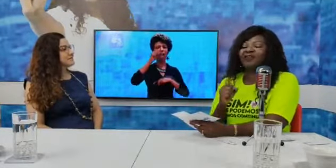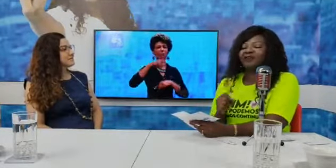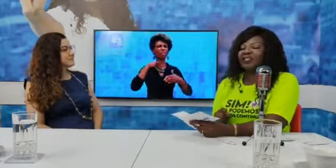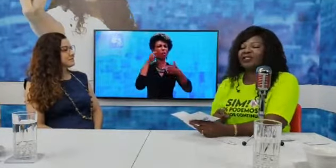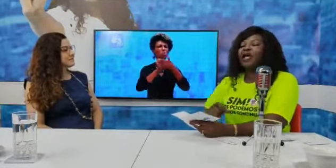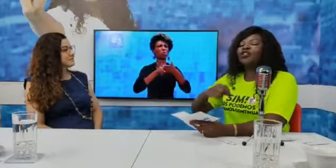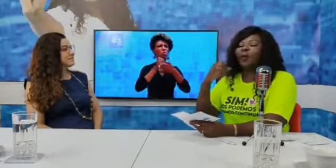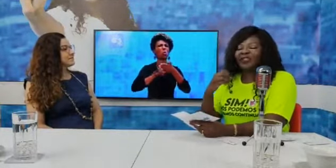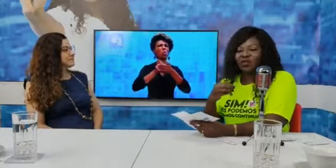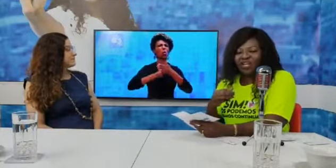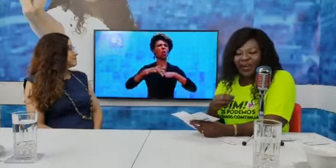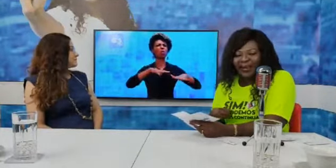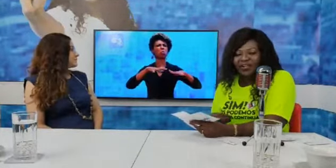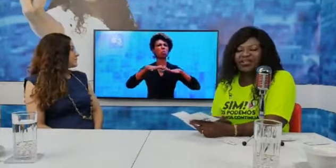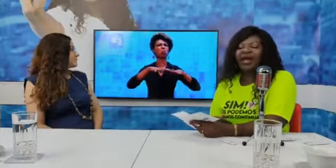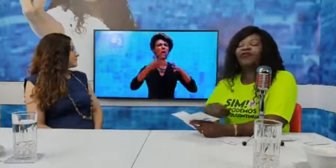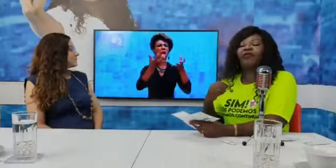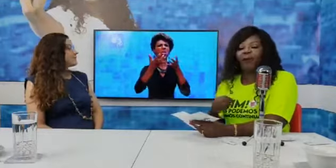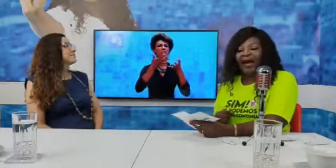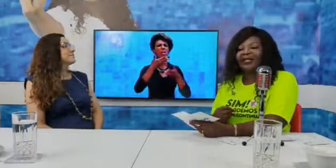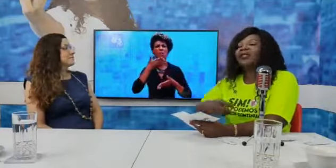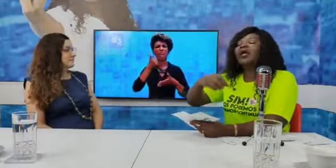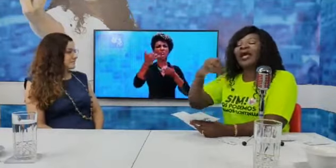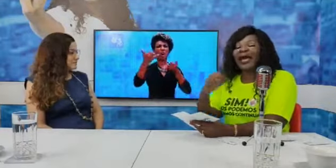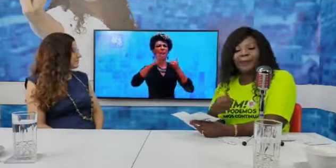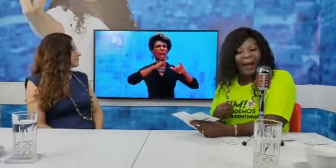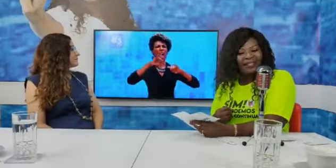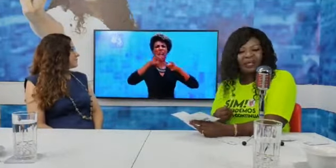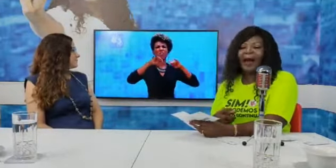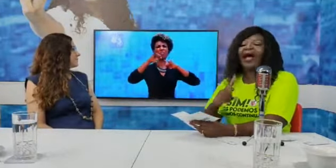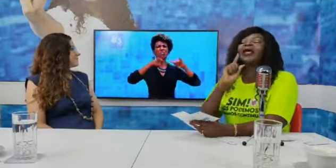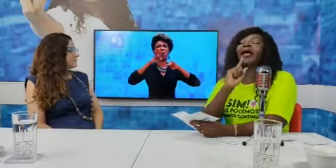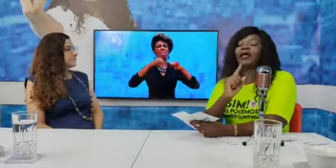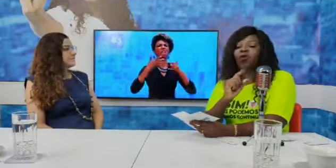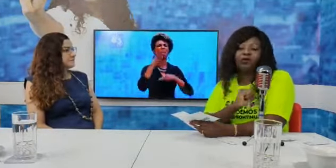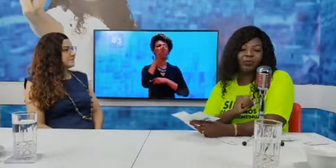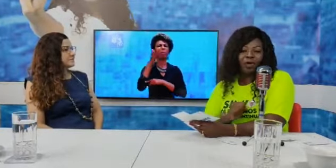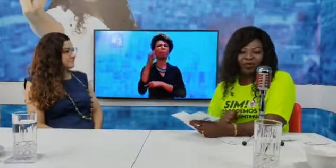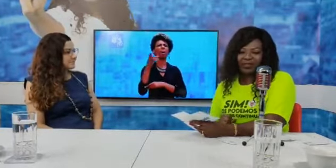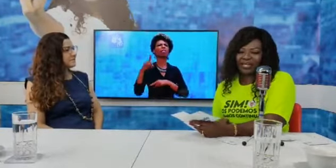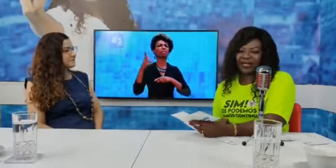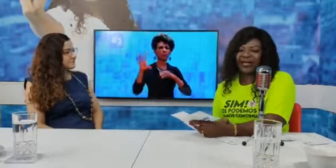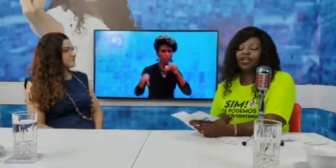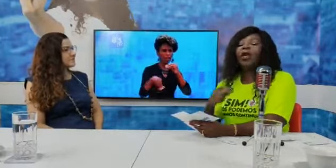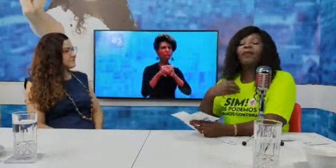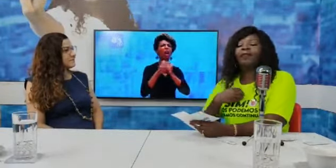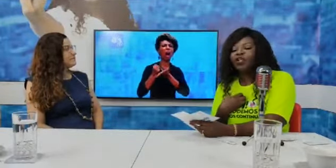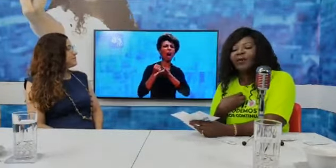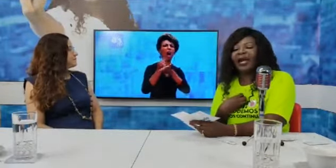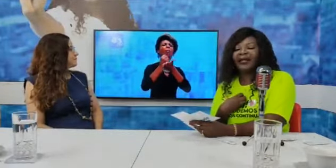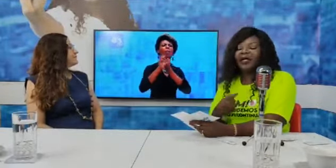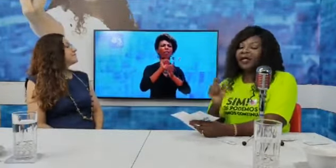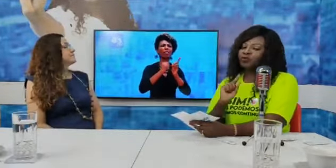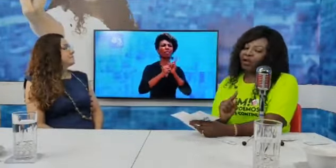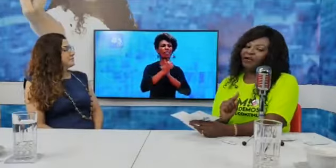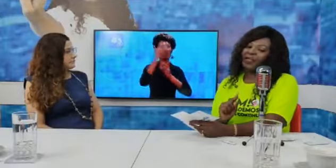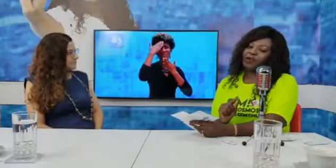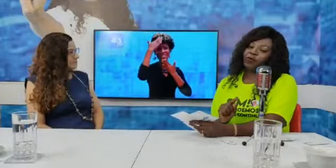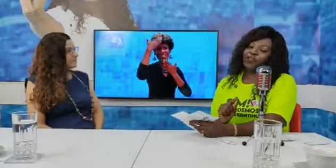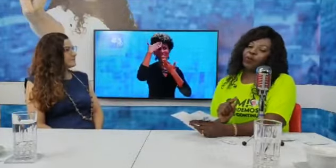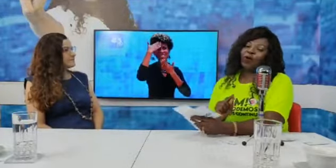são ativistas, são pessoas que querem estar informadas, querem participar e querem contribuir com a sociedade. Muito obrigada.